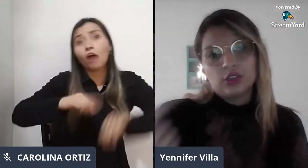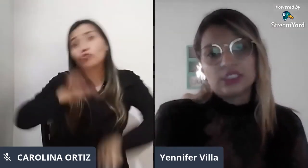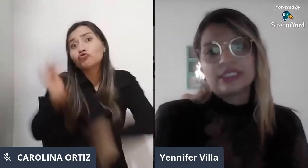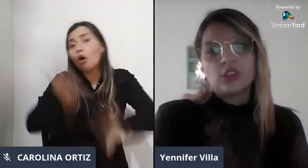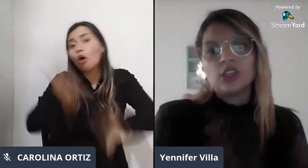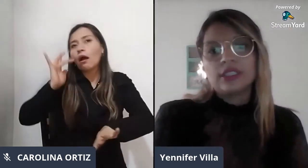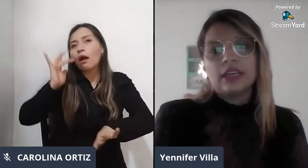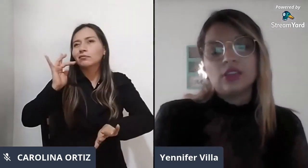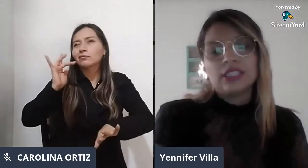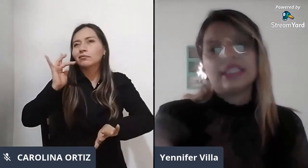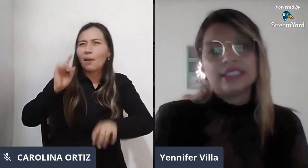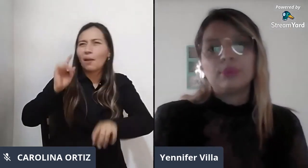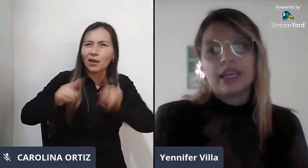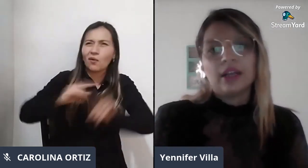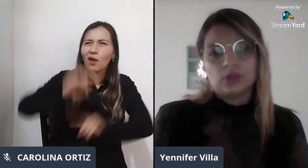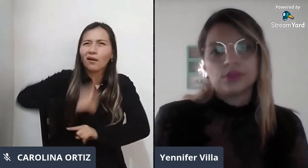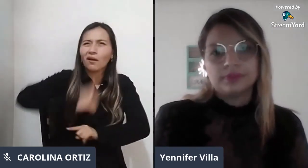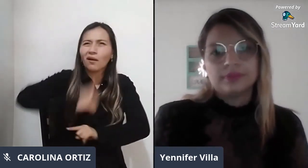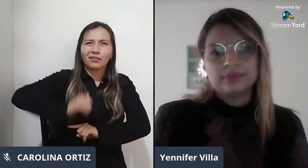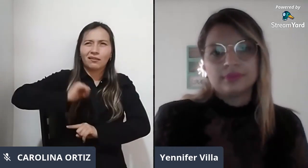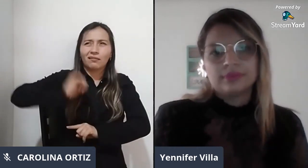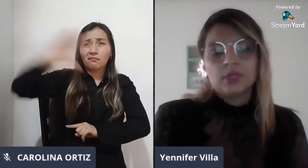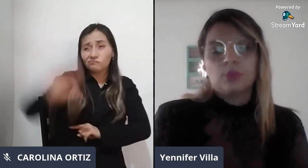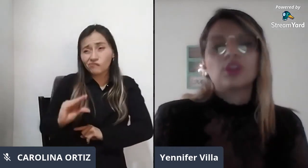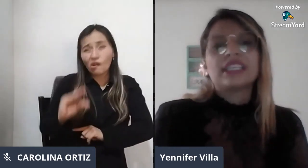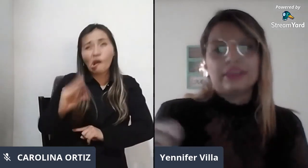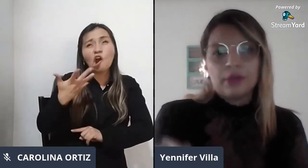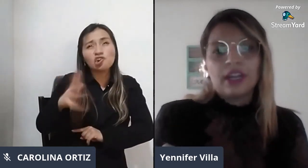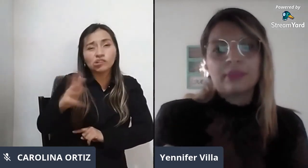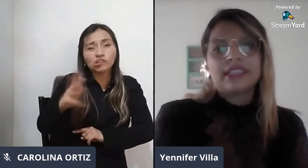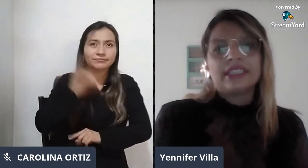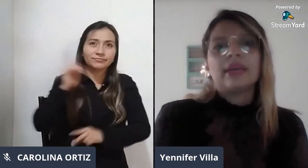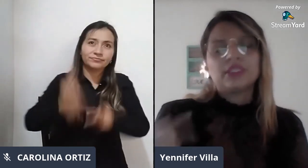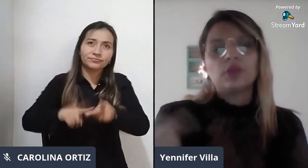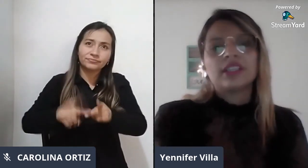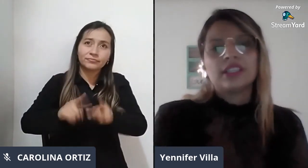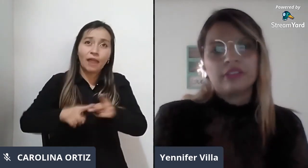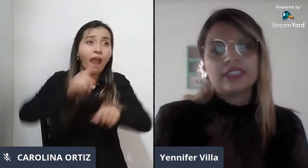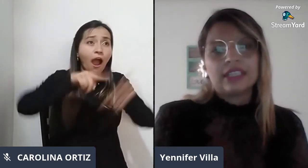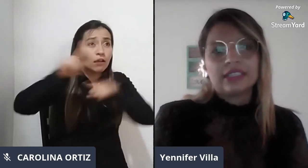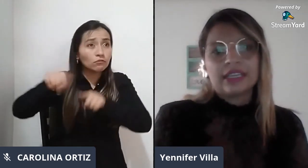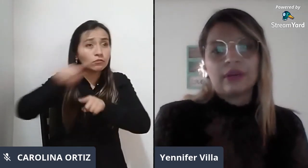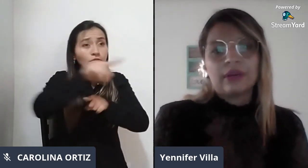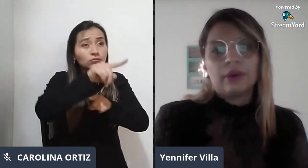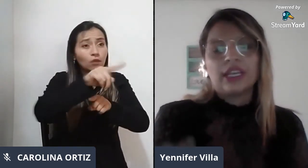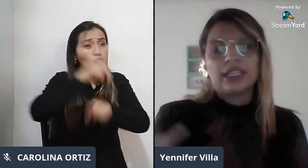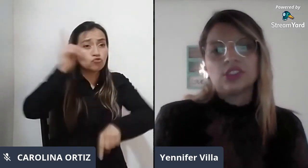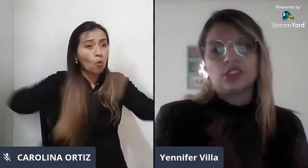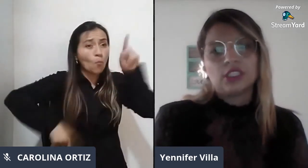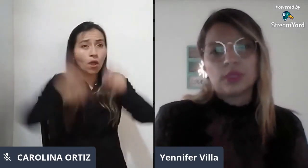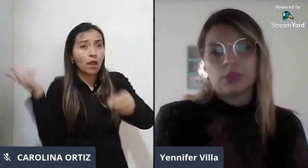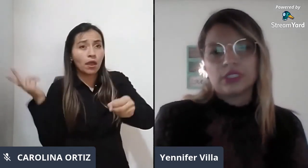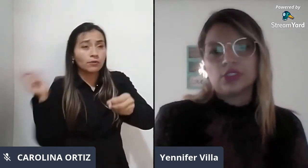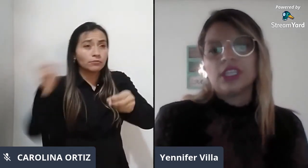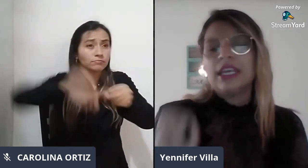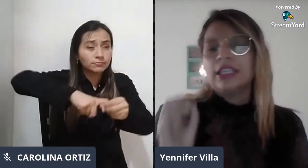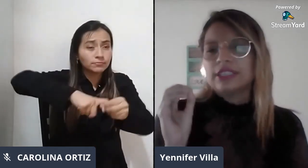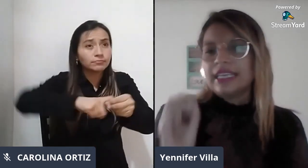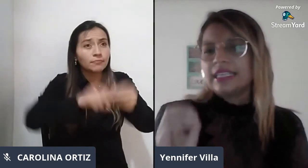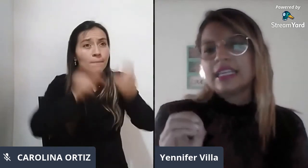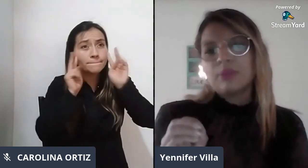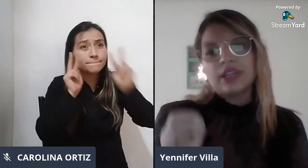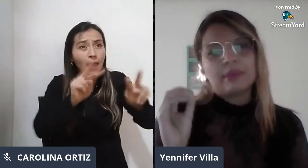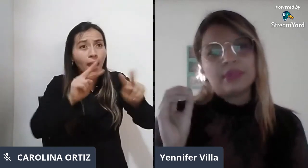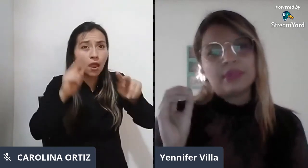y muchos de los que están hoy conectados están desempleados, porque se viene una arremetida más fuerte frente al trabajo y a las condiciones de sobreexplotación. Entonces